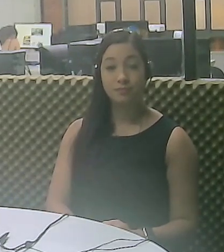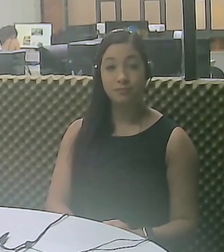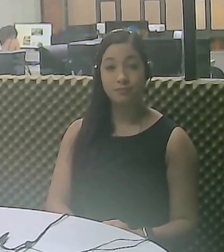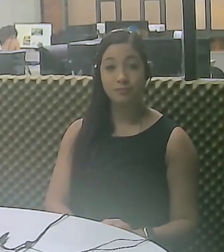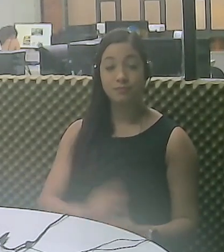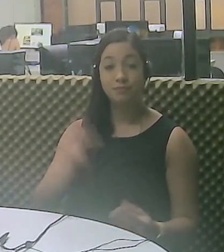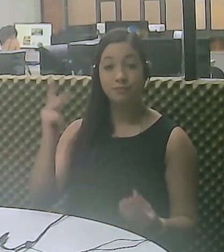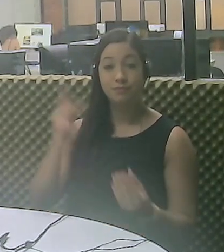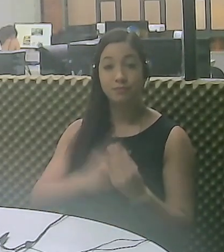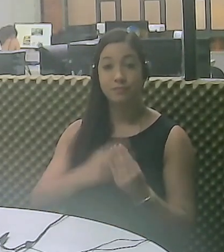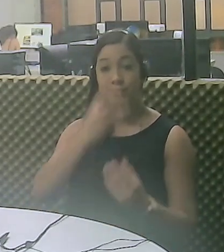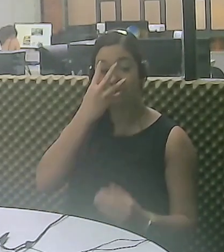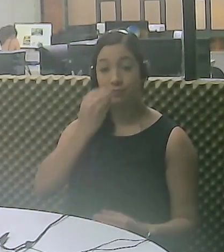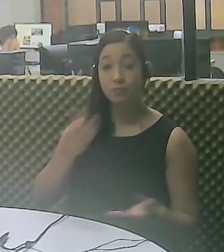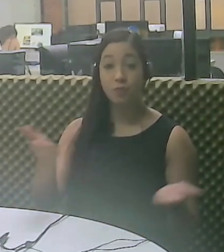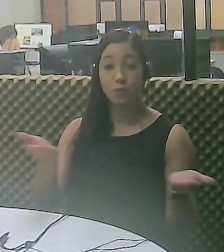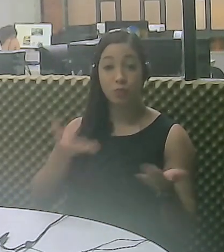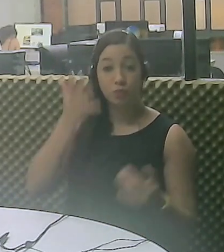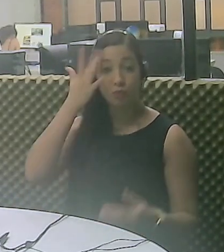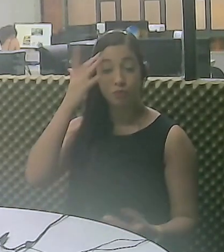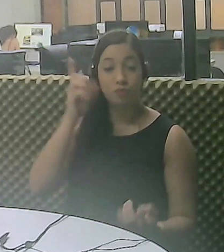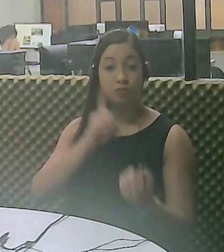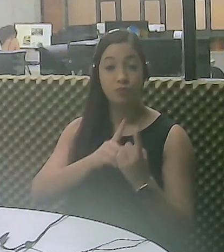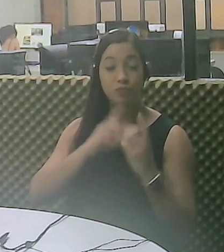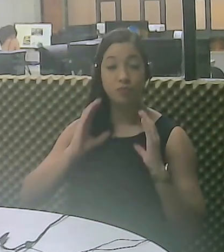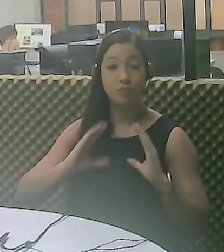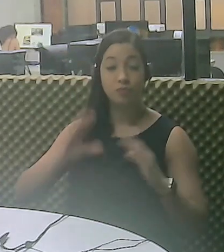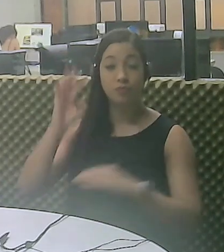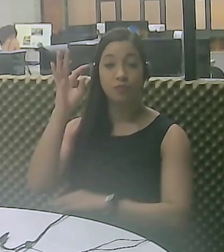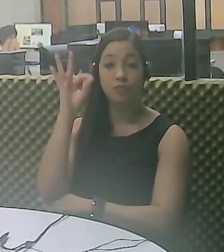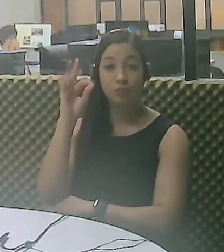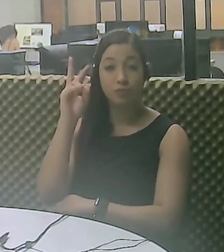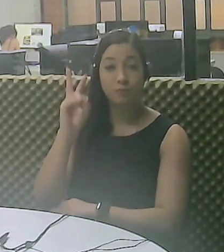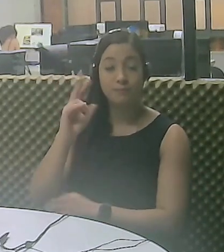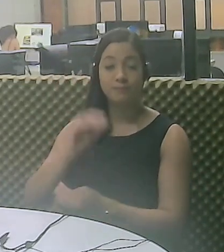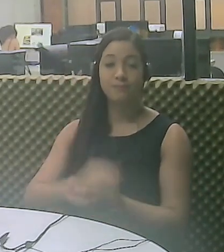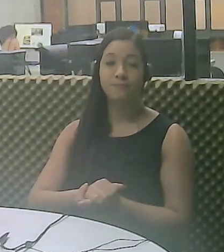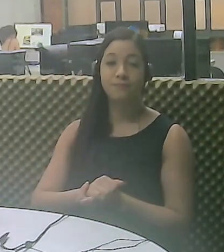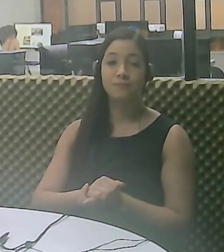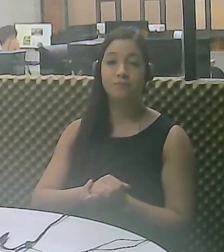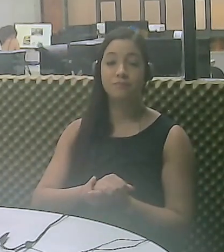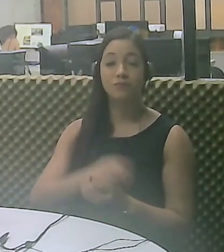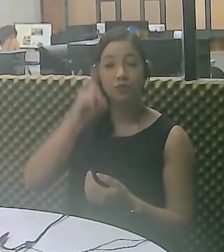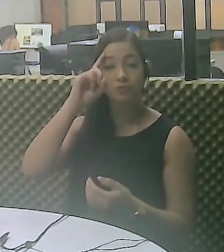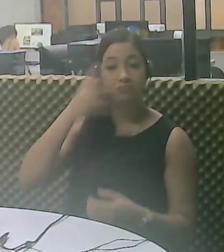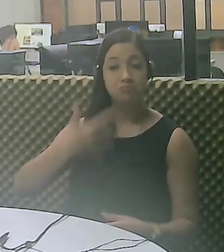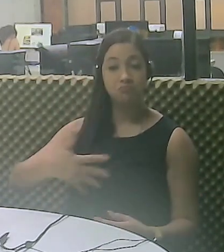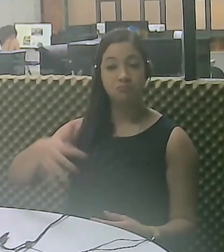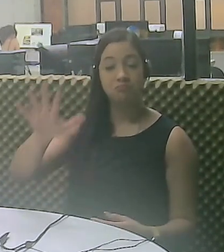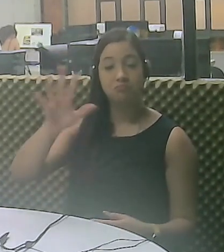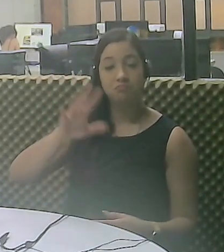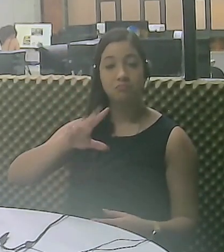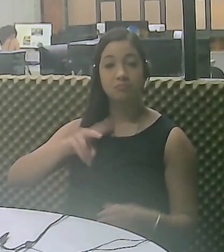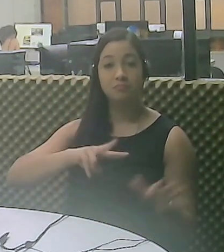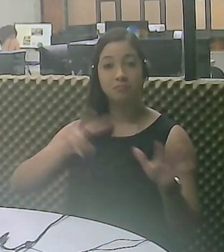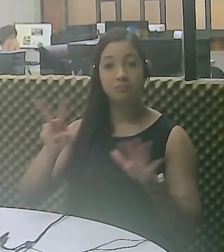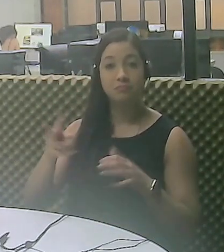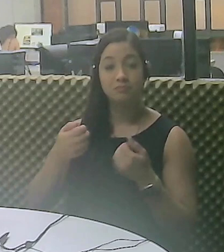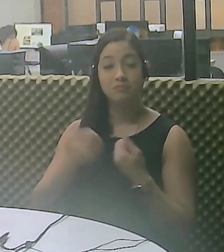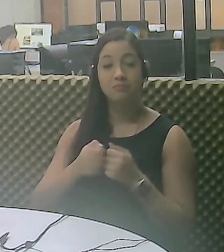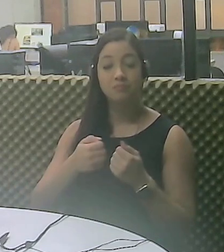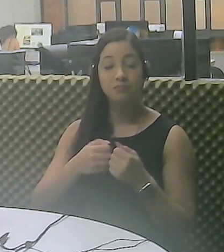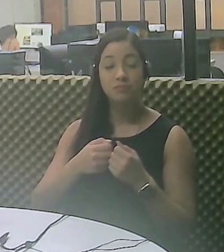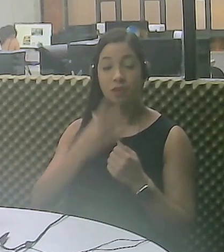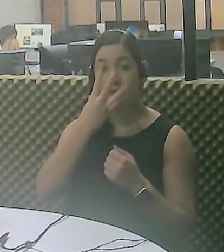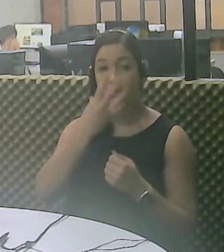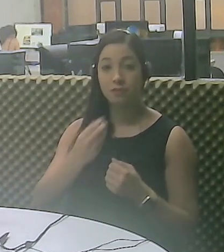Procon Móvel. Hoje e amanhã tem atendimento na Praça Tubal Vilela. Nos demais dias da semana, o veículo do Procon estaciona no